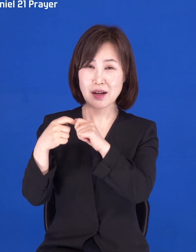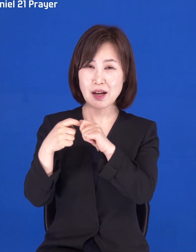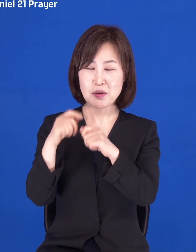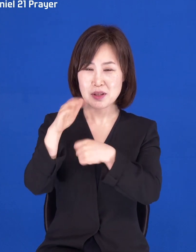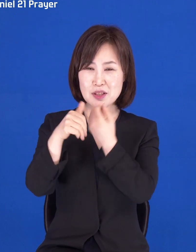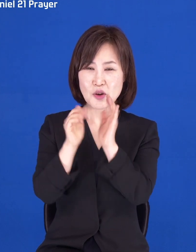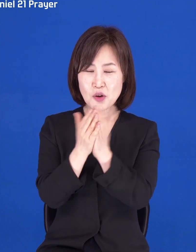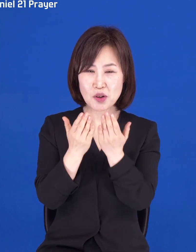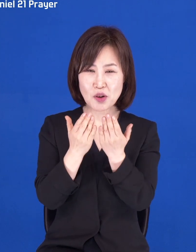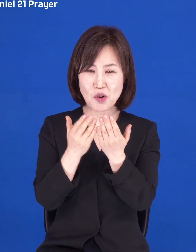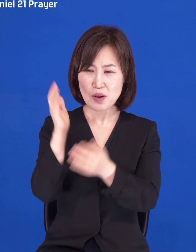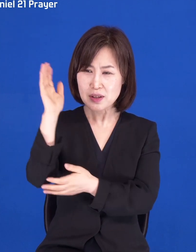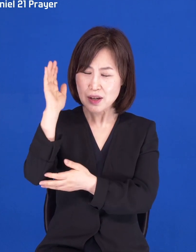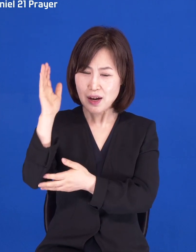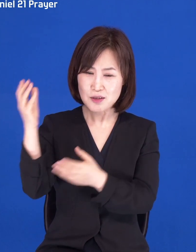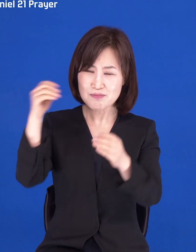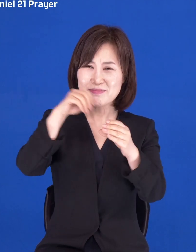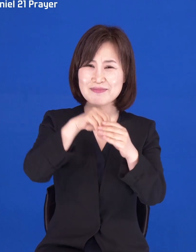이야기가 들어가 있습니다.